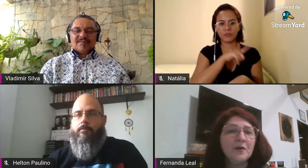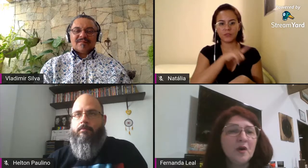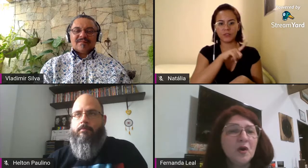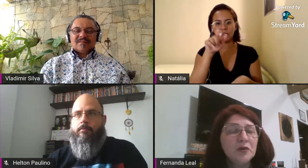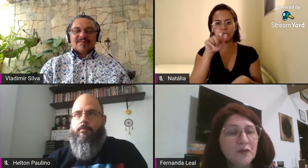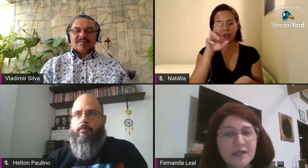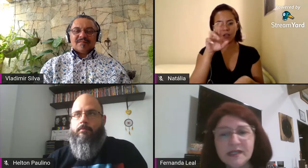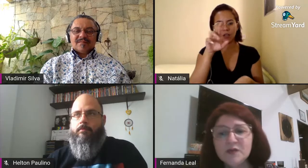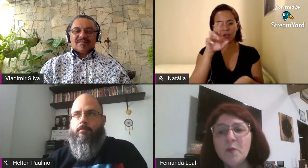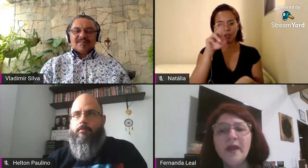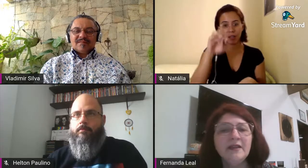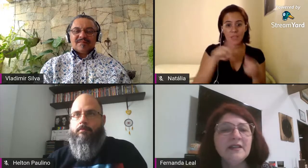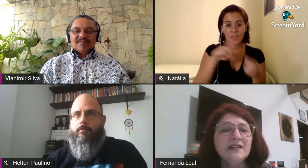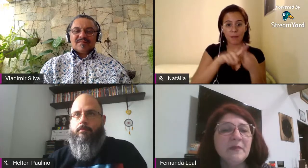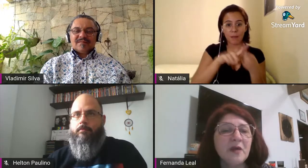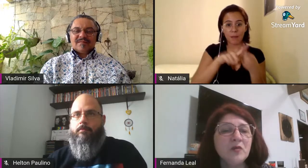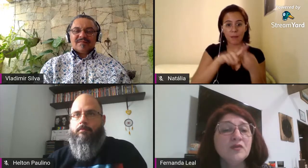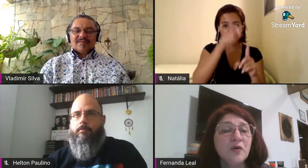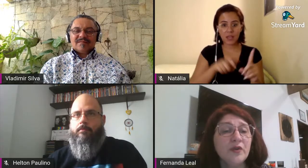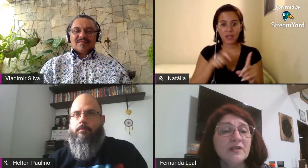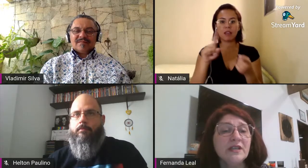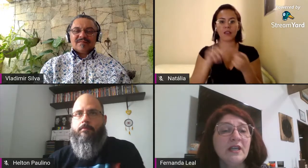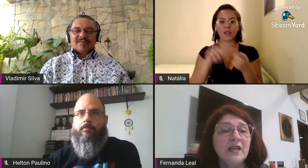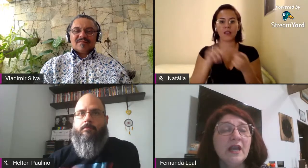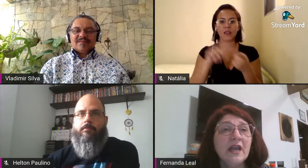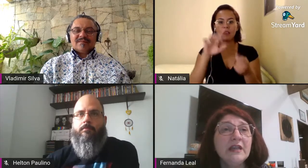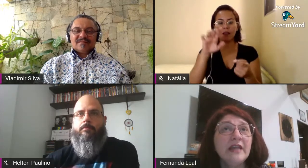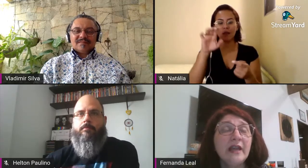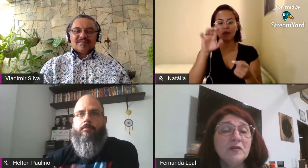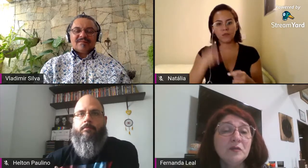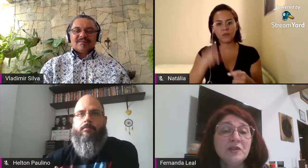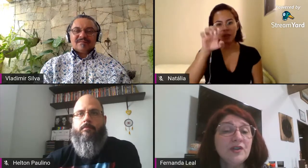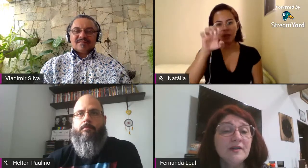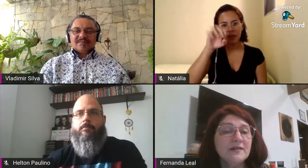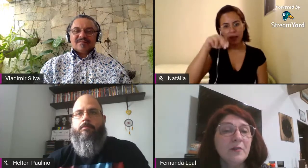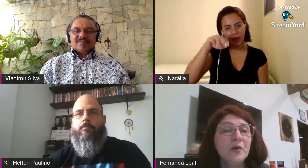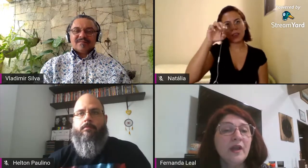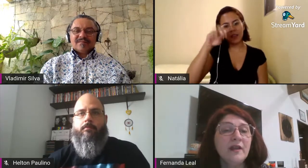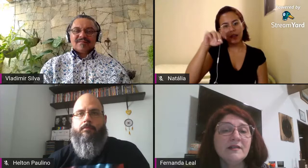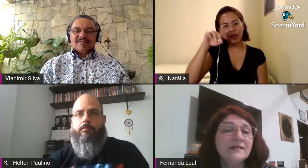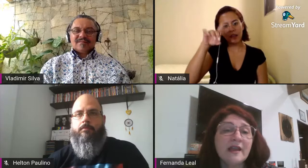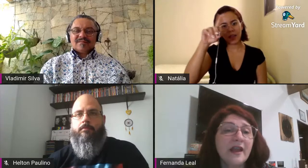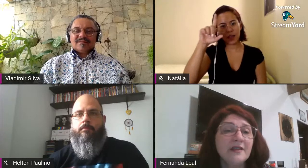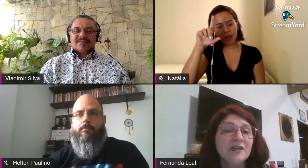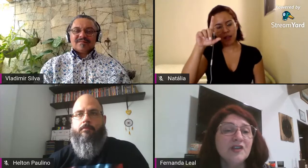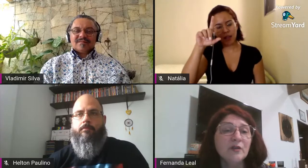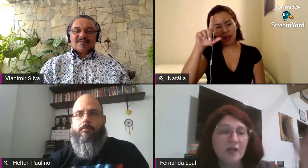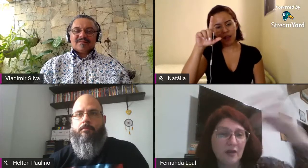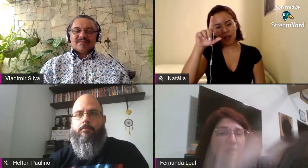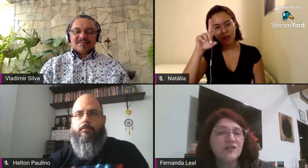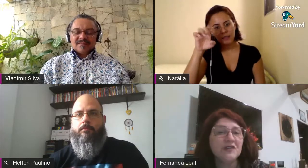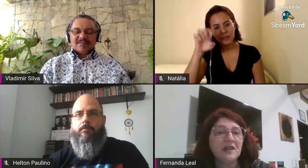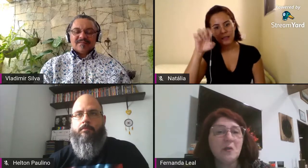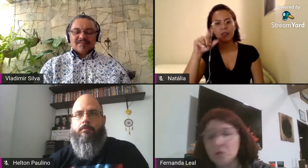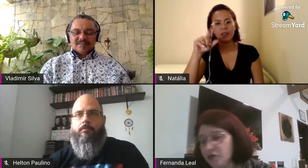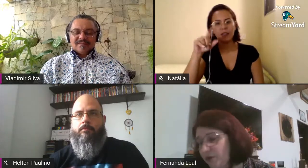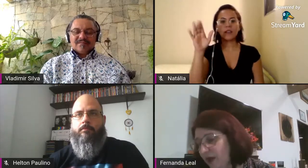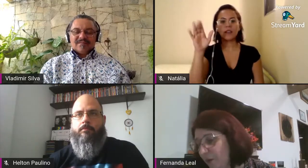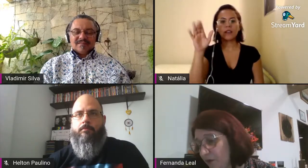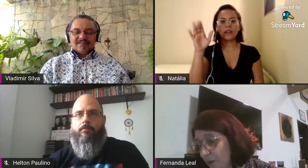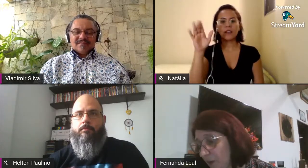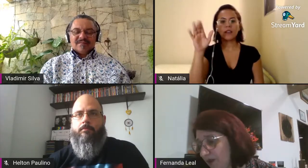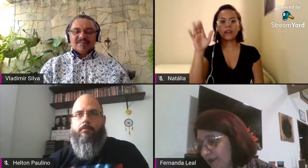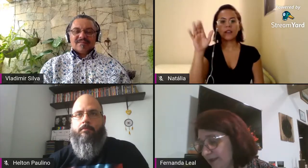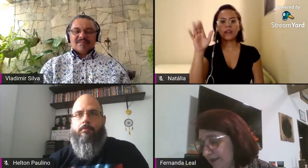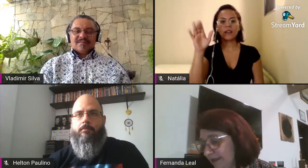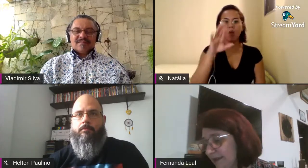Damião, do Francisco Mestre, desses precursores que deram substância, porque eles, sem eles a gente não teria o que a gente tem hoje. Não é?